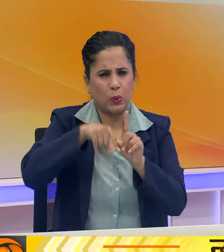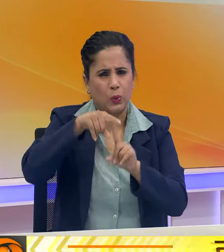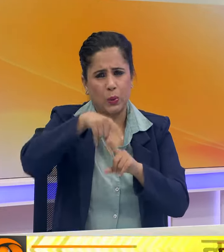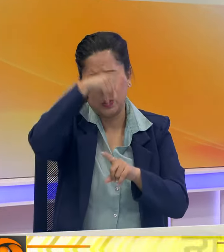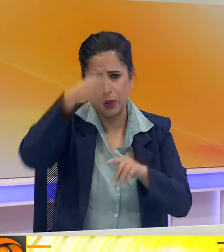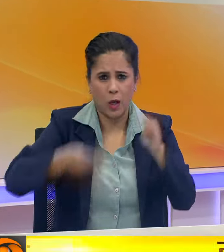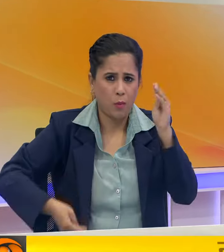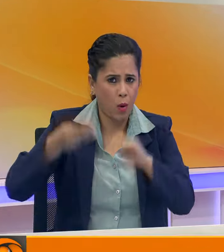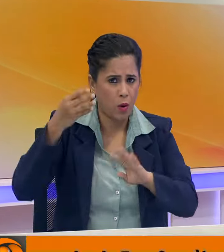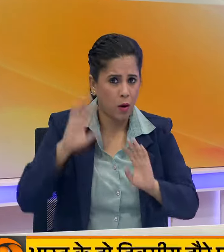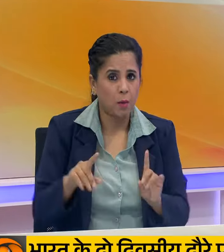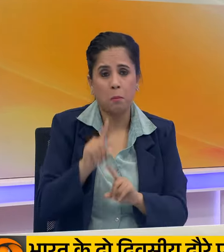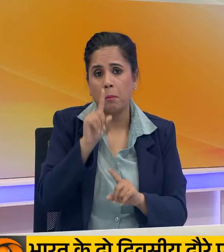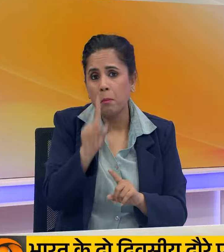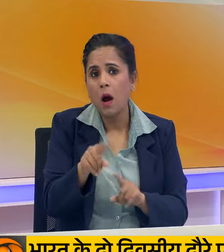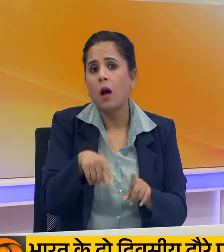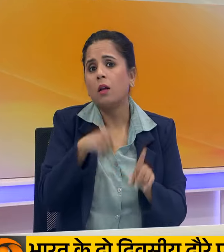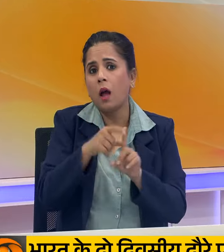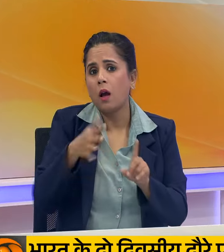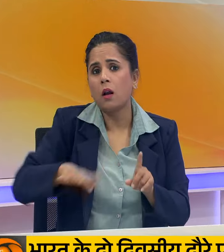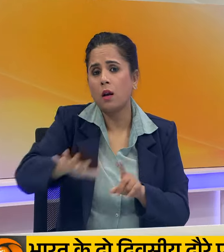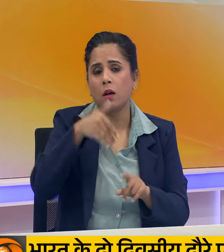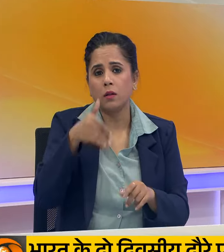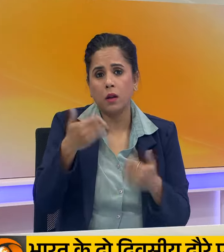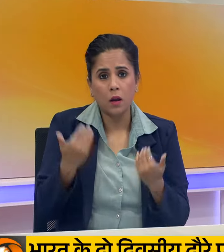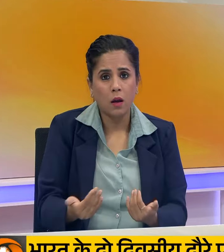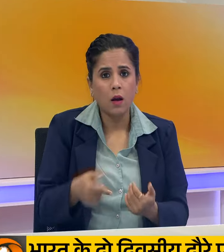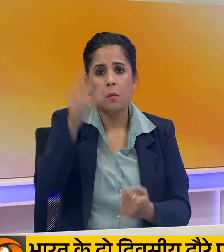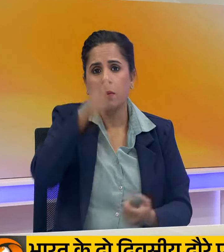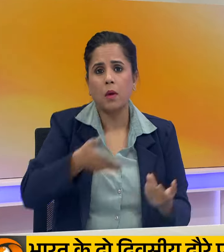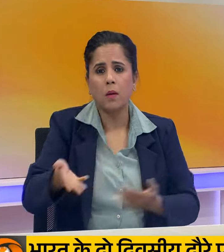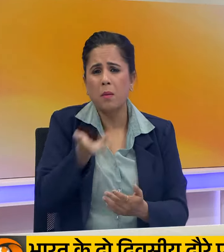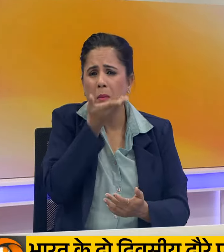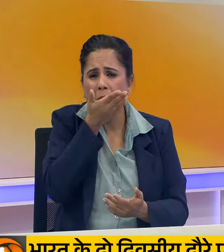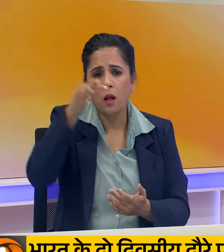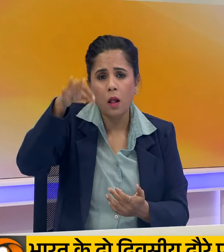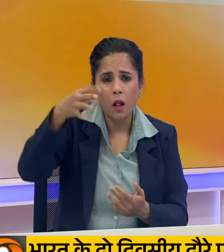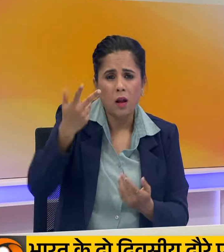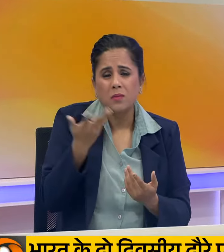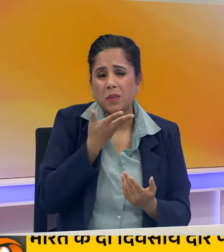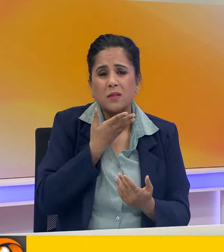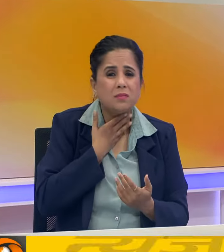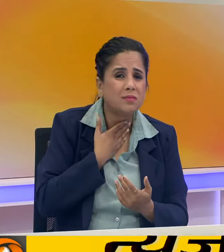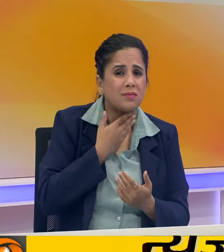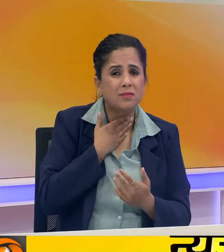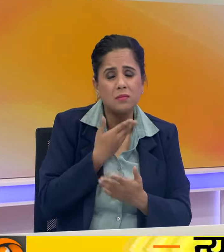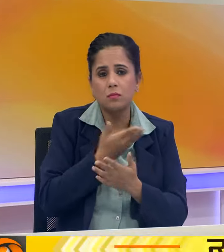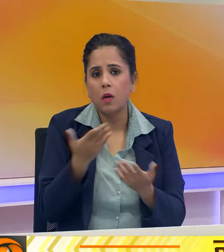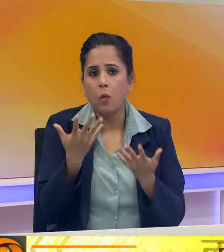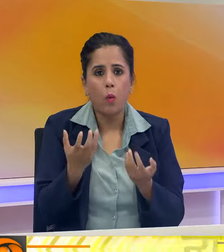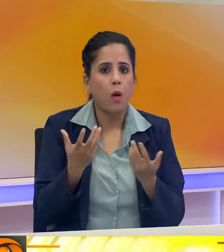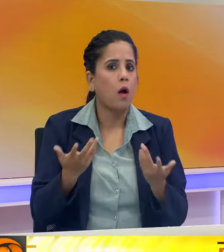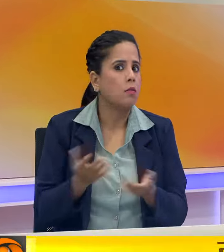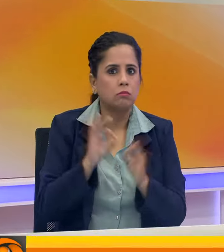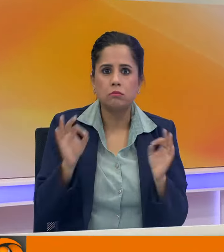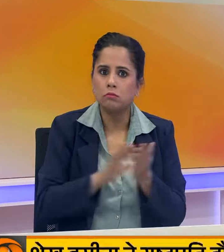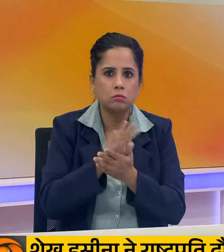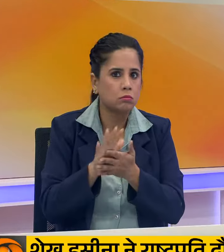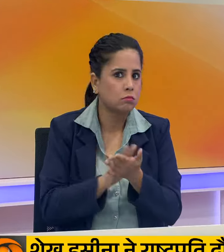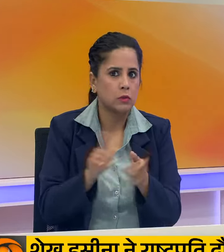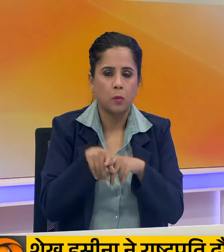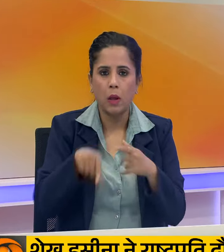आसमान छू रहा है तो वहीं दूसरी ओर राजधानी के लोग पानी की दो बूंद के लिए भी तरस रहे हैं ऐसा ही